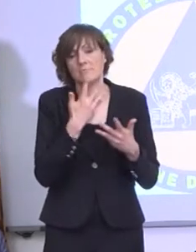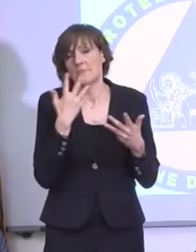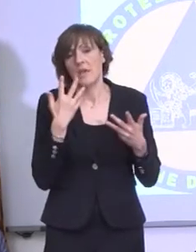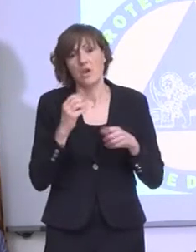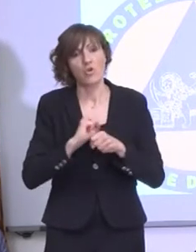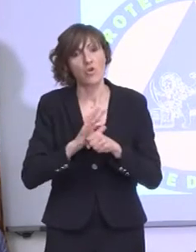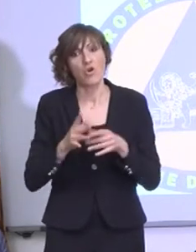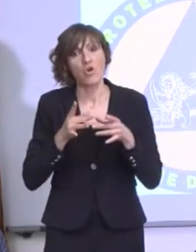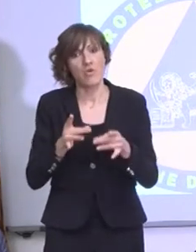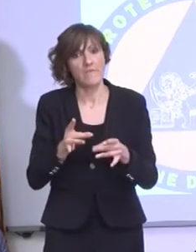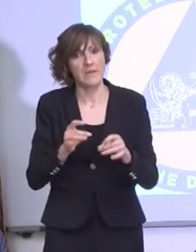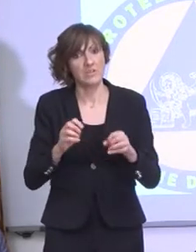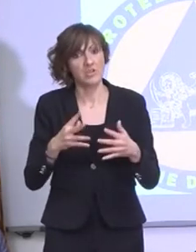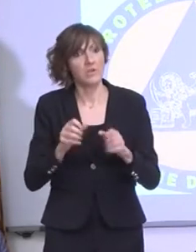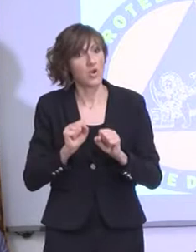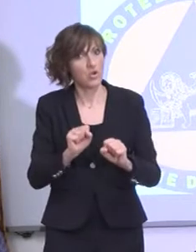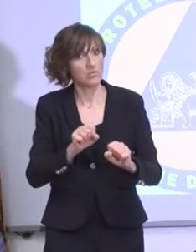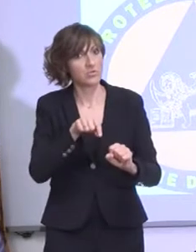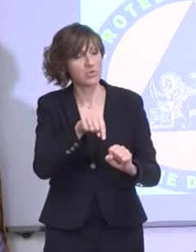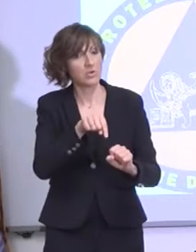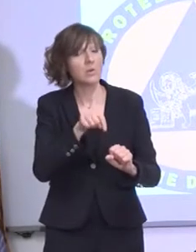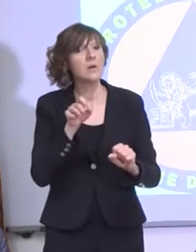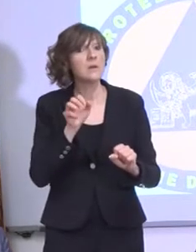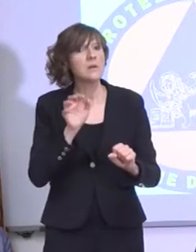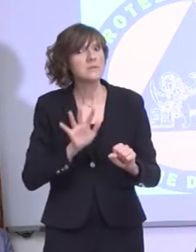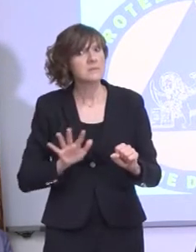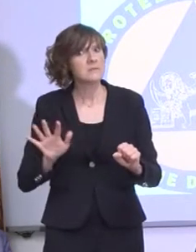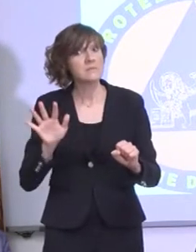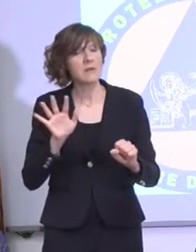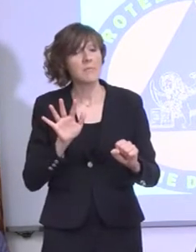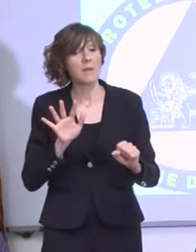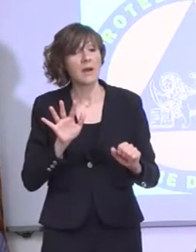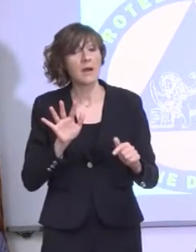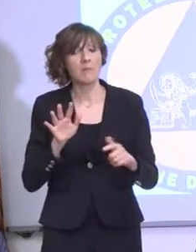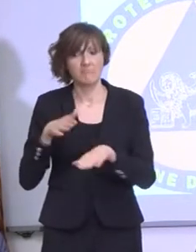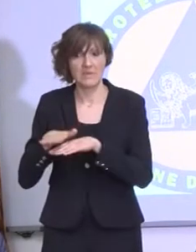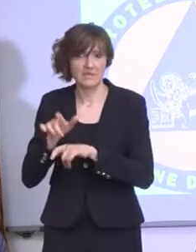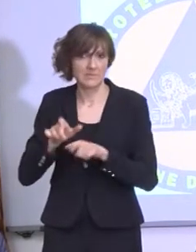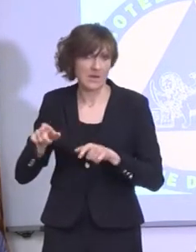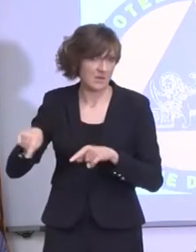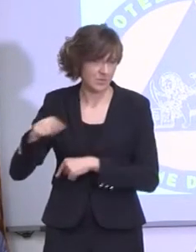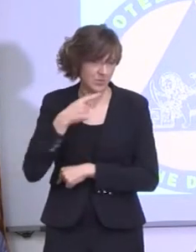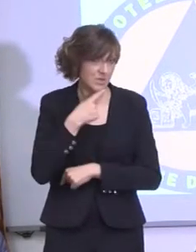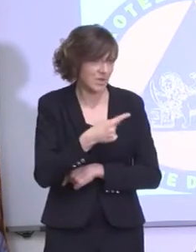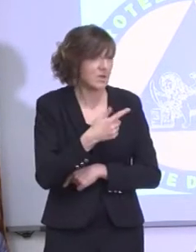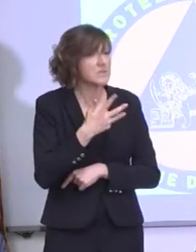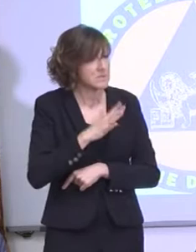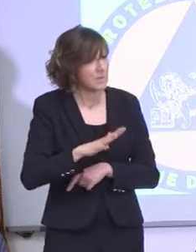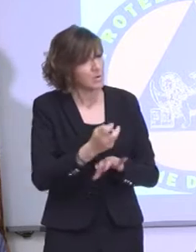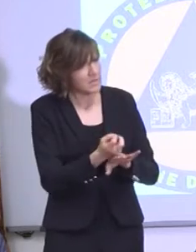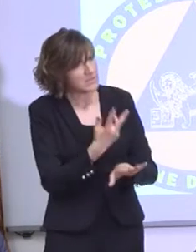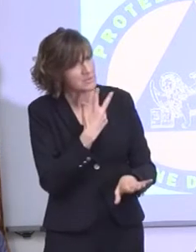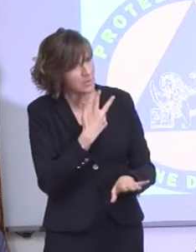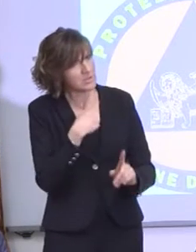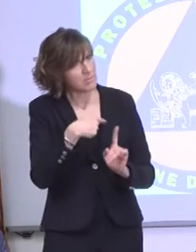il Covid-19 e sembra anche che ci siano, ma poi lo diranno gli esperti, ci siano dei buoni segnali,